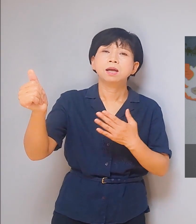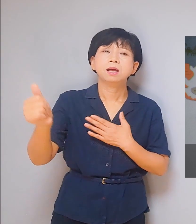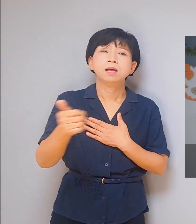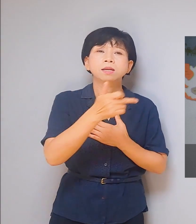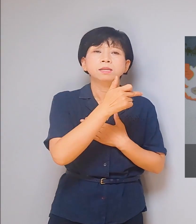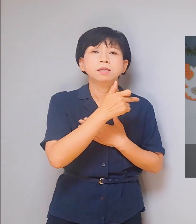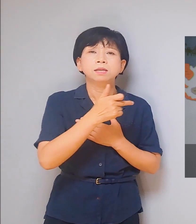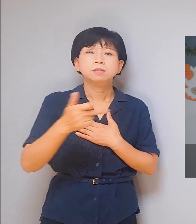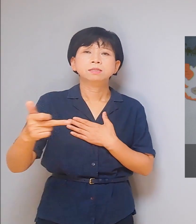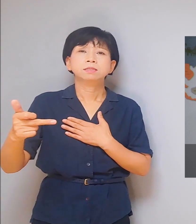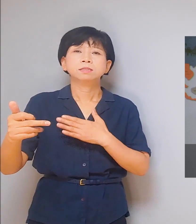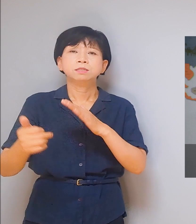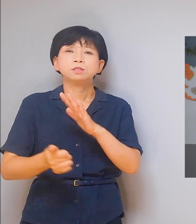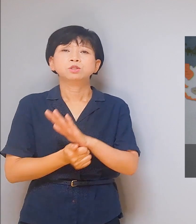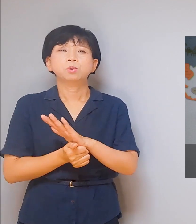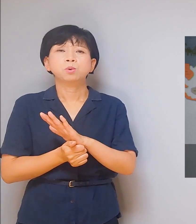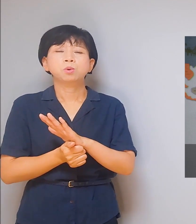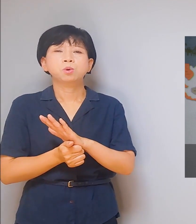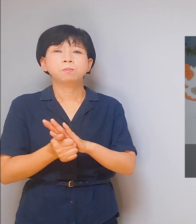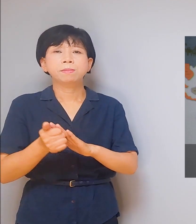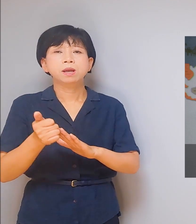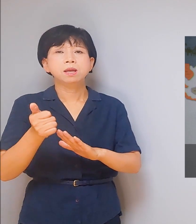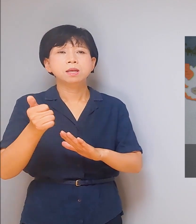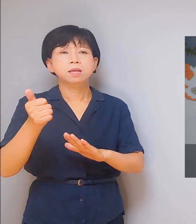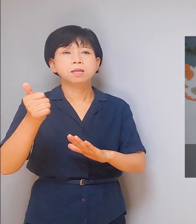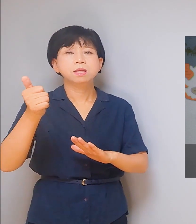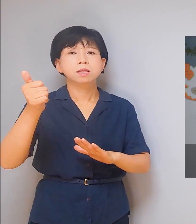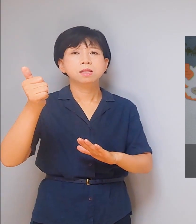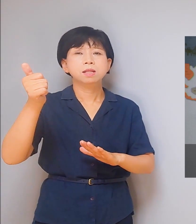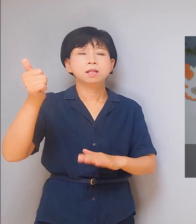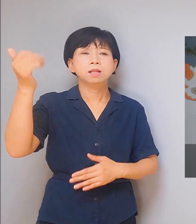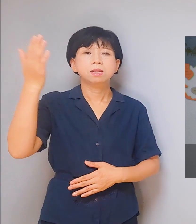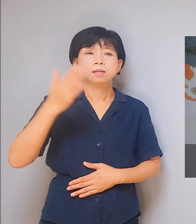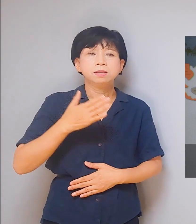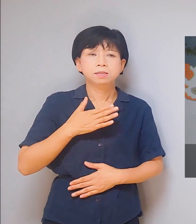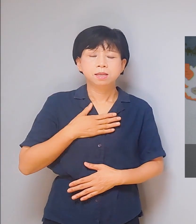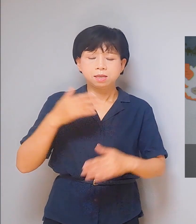주는 나의 큰 소망,